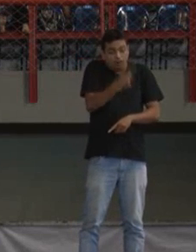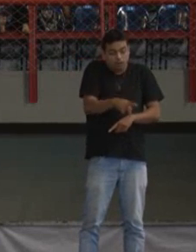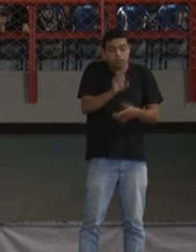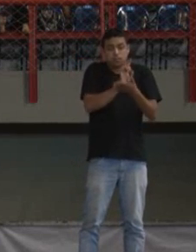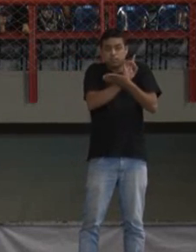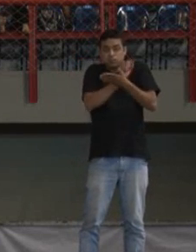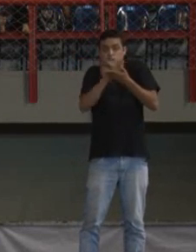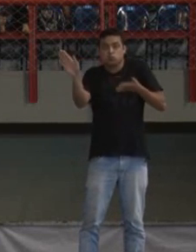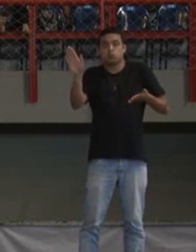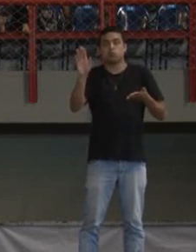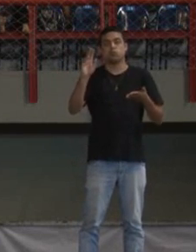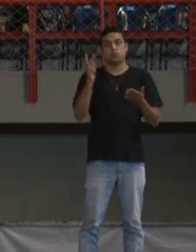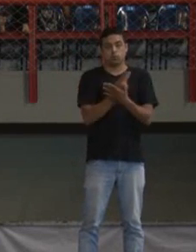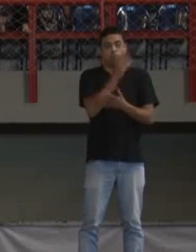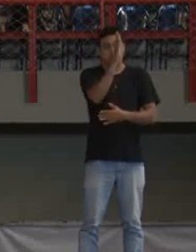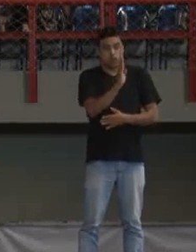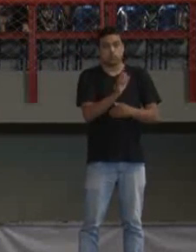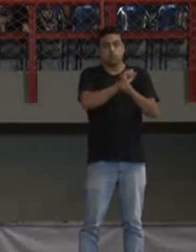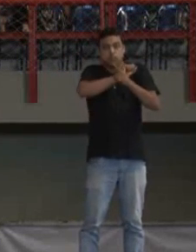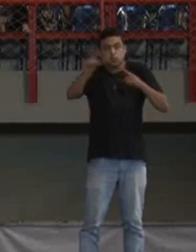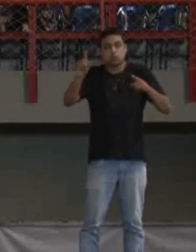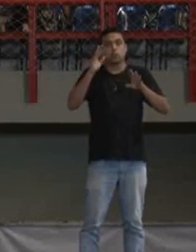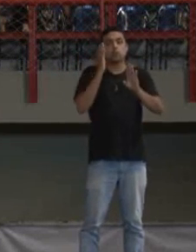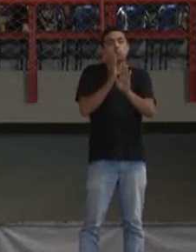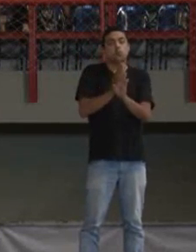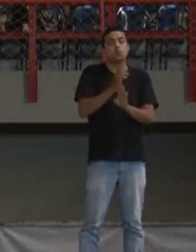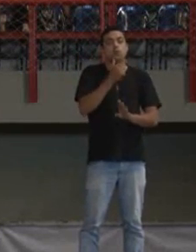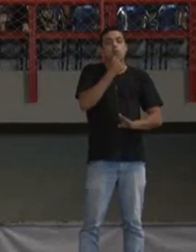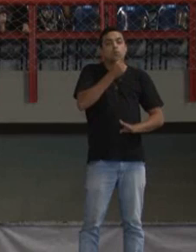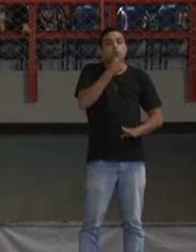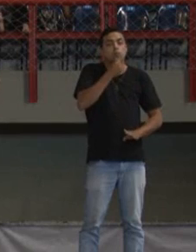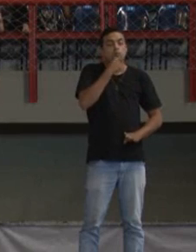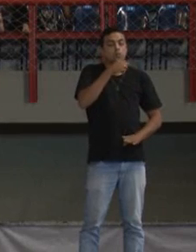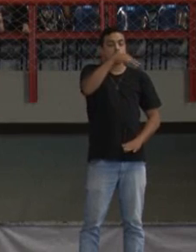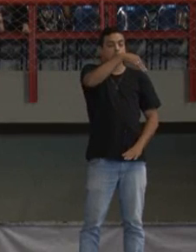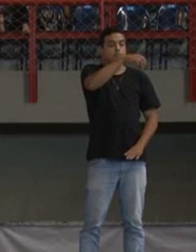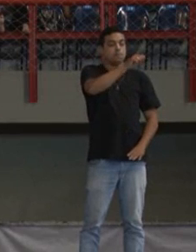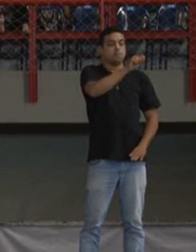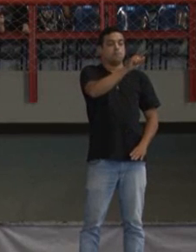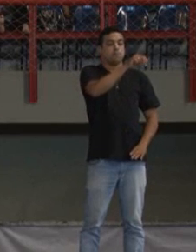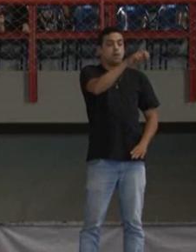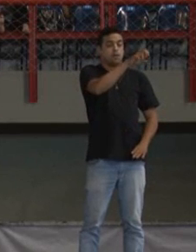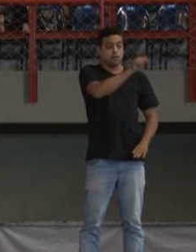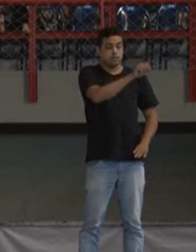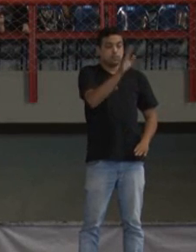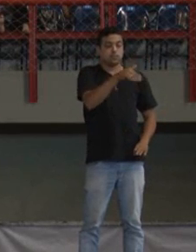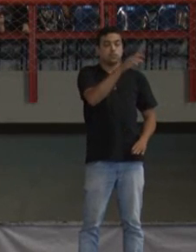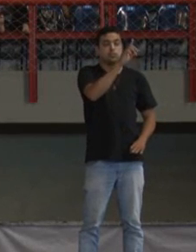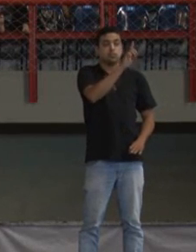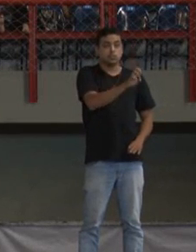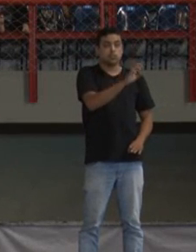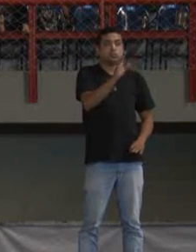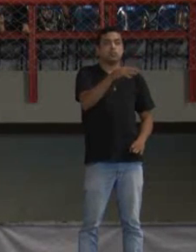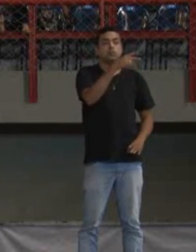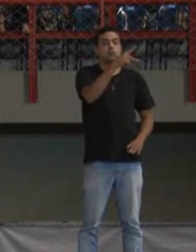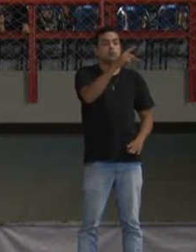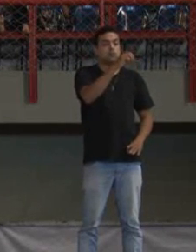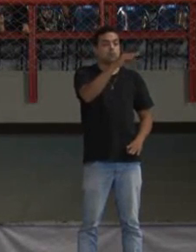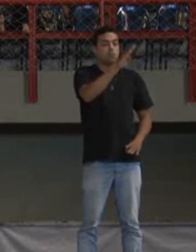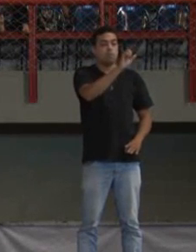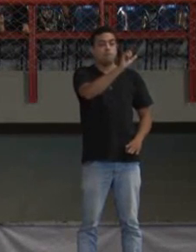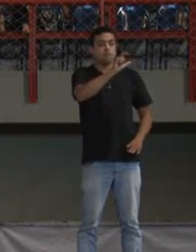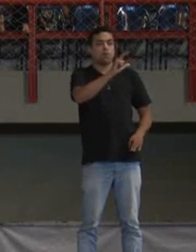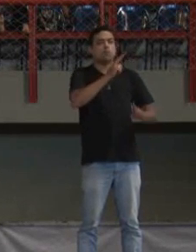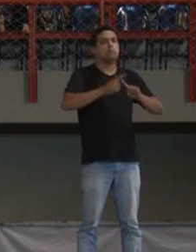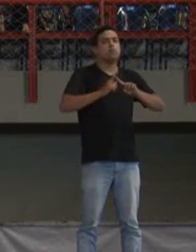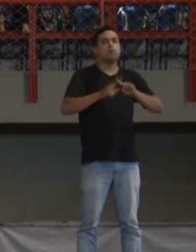Os jesuítas foram expulsos do Brasil pelo Marquês de Pombal. Os jesuítas foram expulsos. Gustavo, por que os